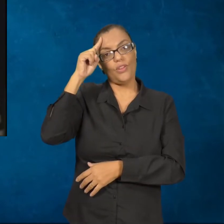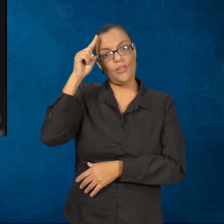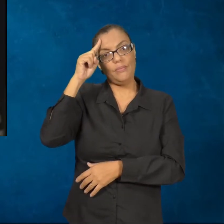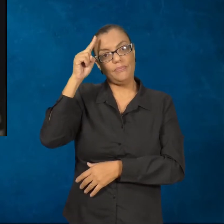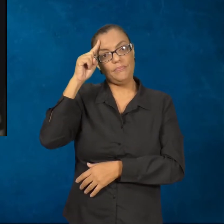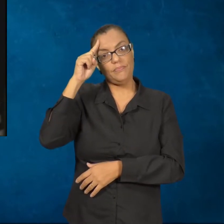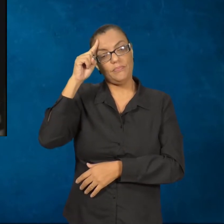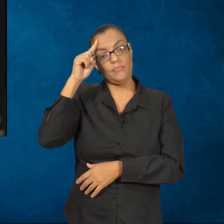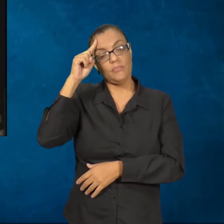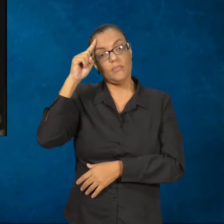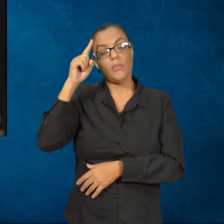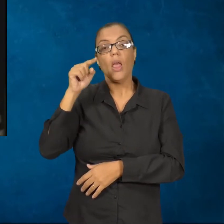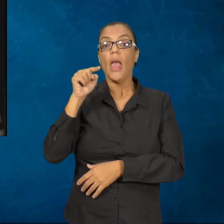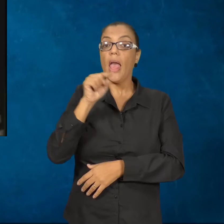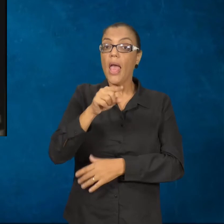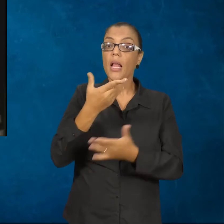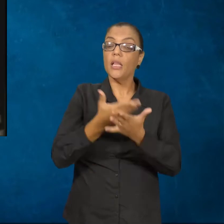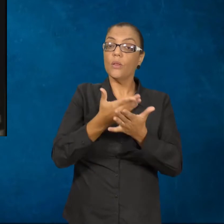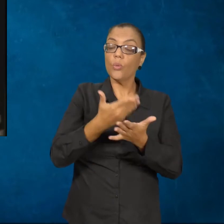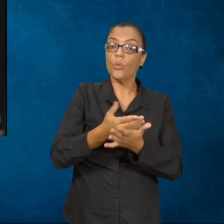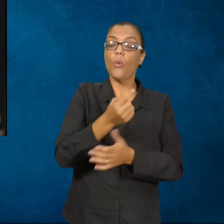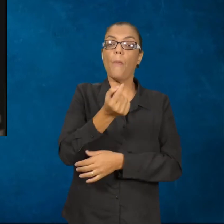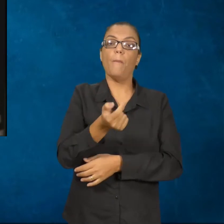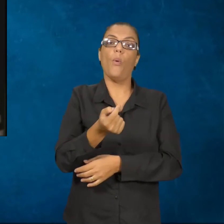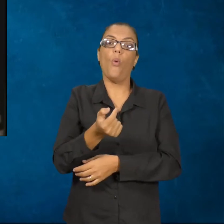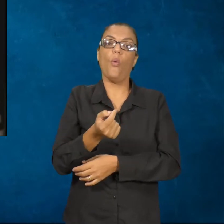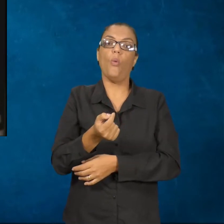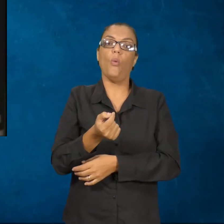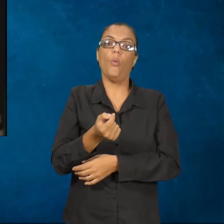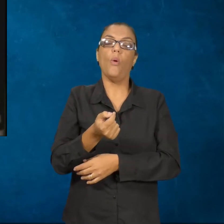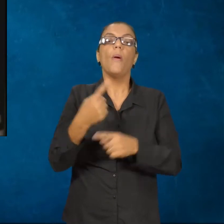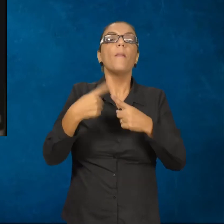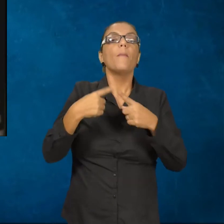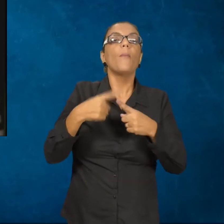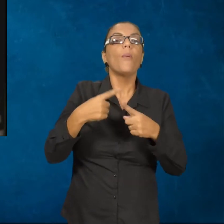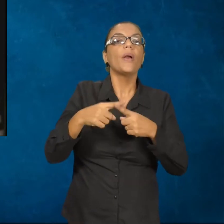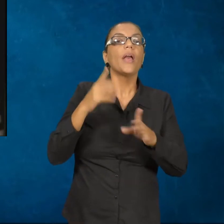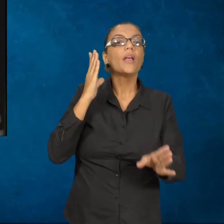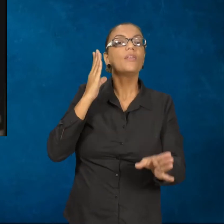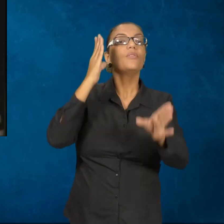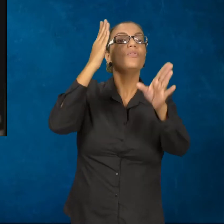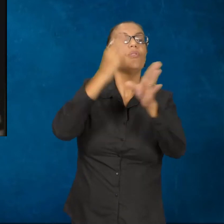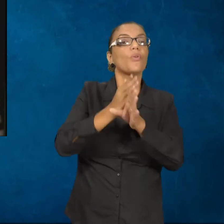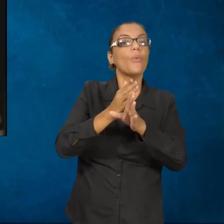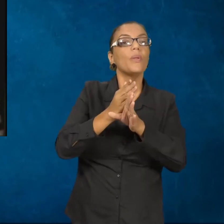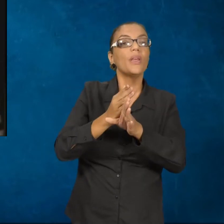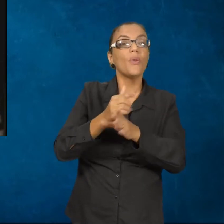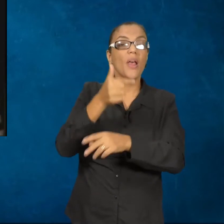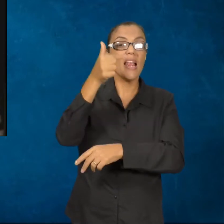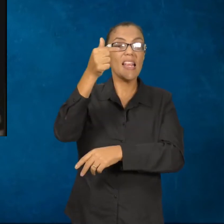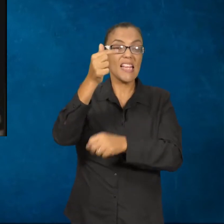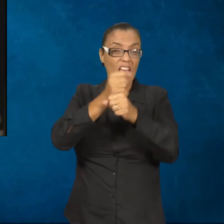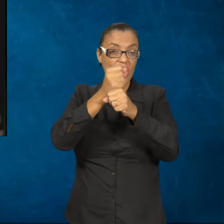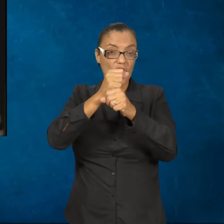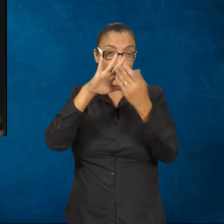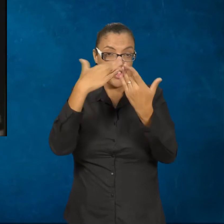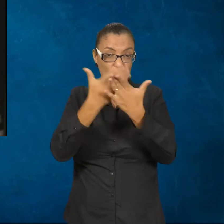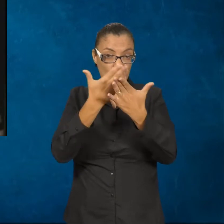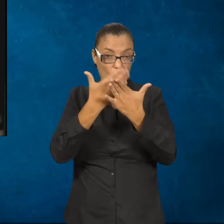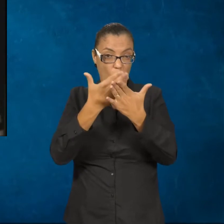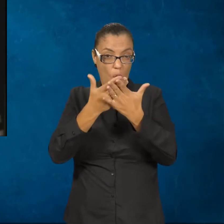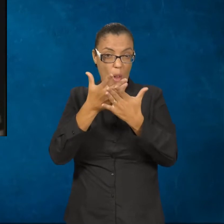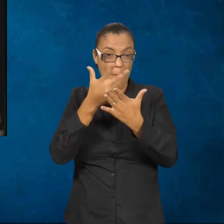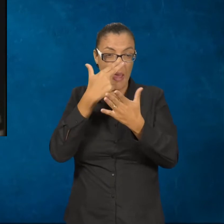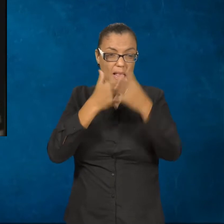pouco, porque descobriram que jogaram na lata do lixo pelo menos 7 anos de escola, e agora em 10 meses vão ter que estudar